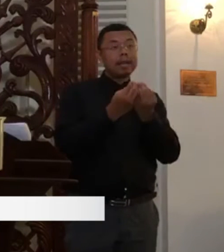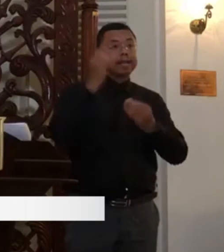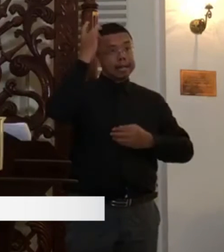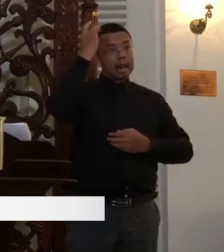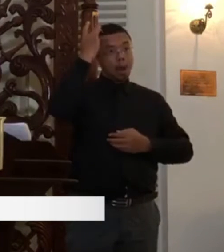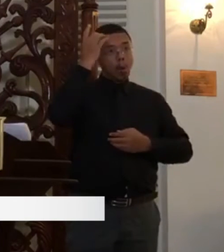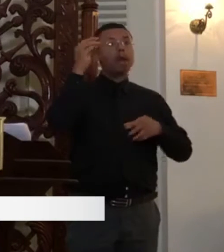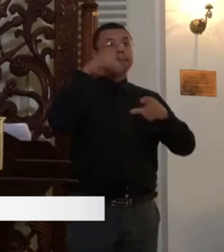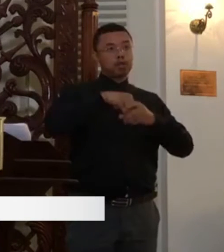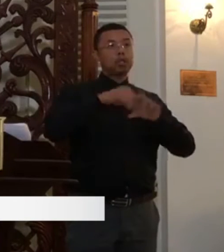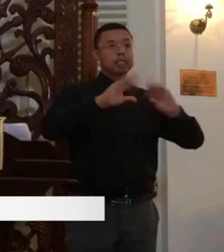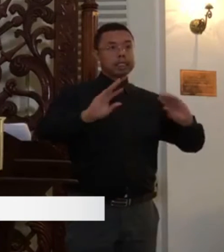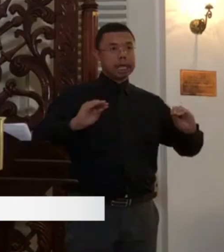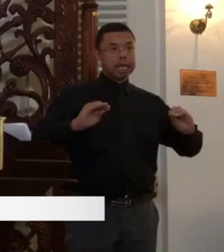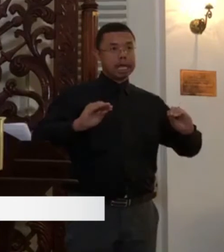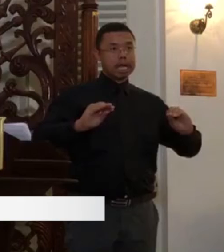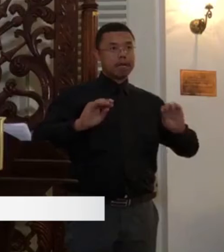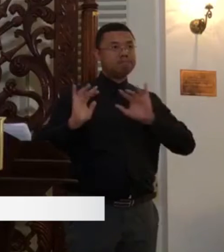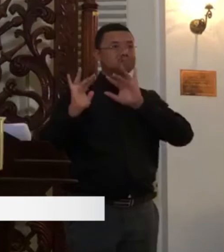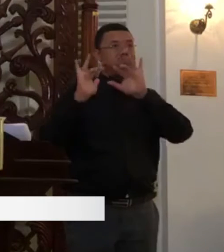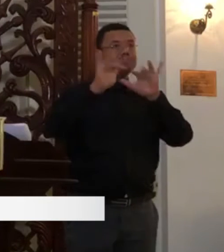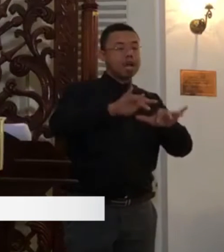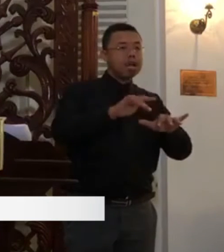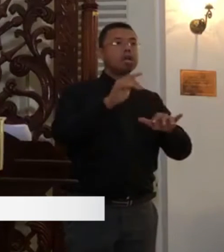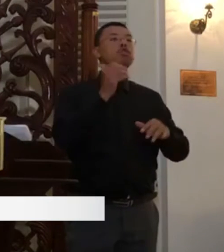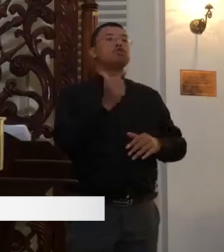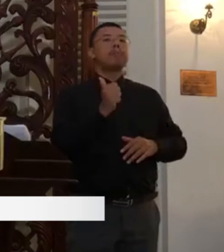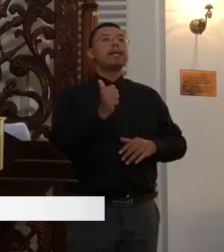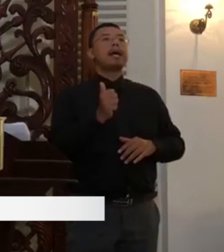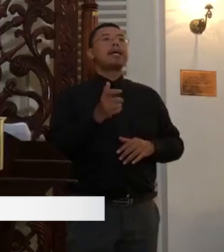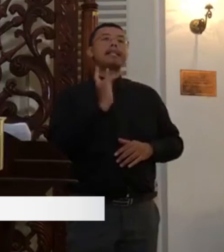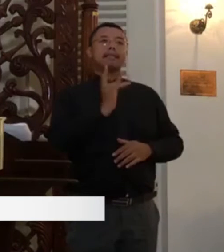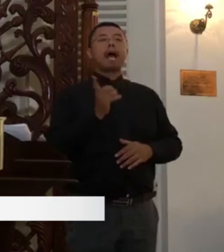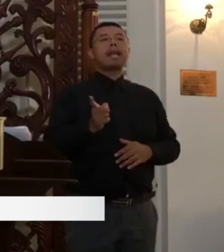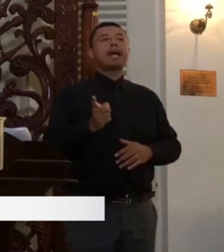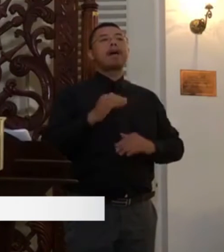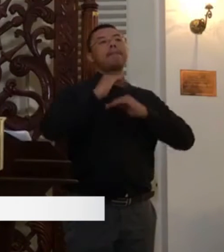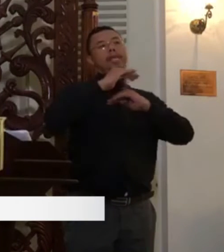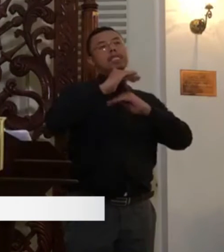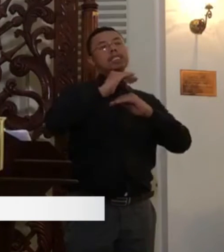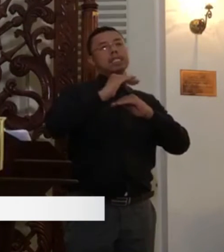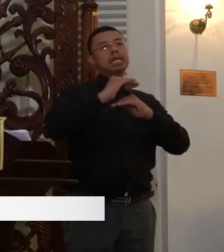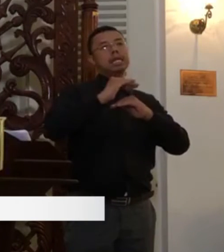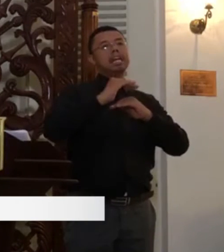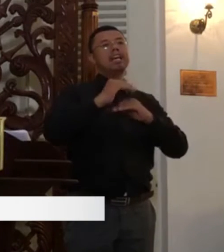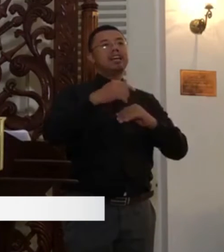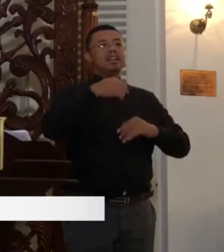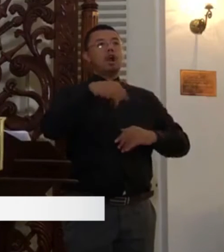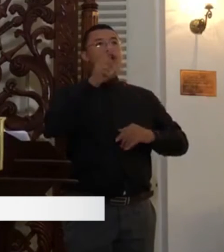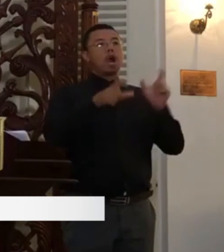karyawan yang bekerja di waktu yang bersamaan untuk memastikan ada pembatasan